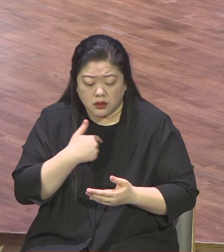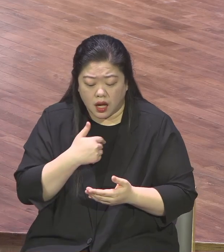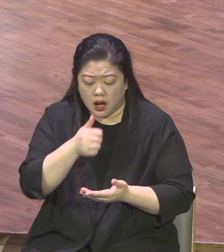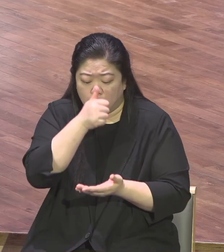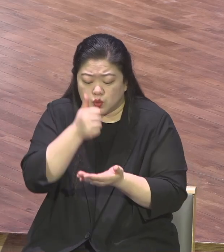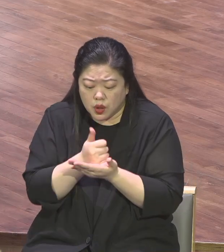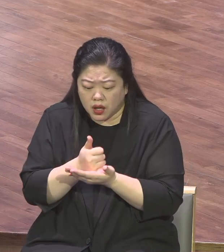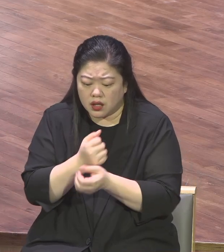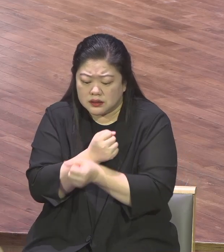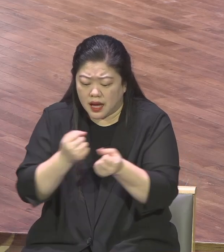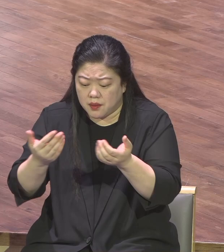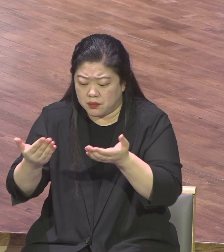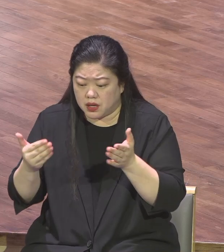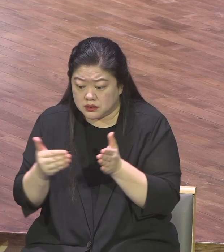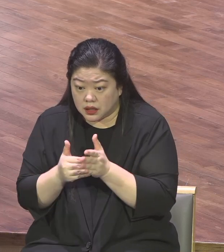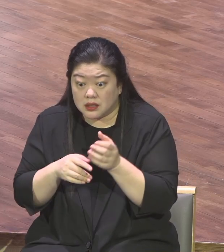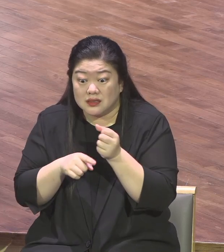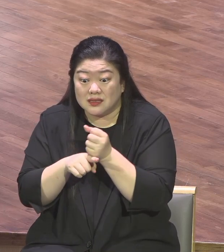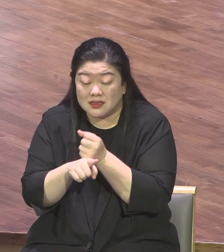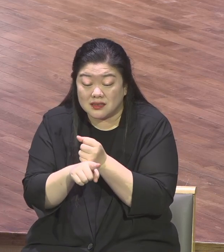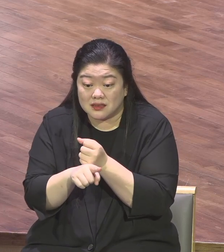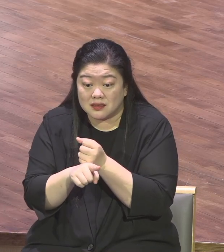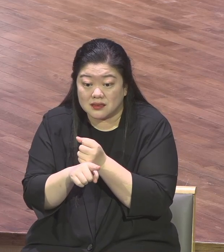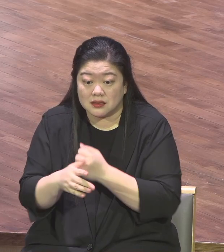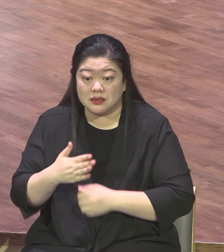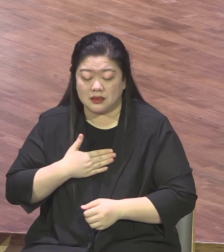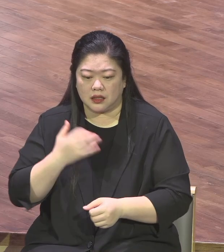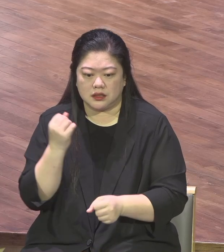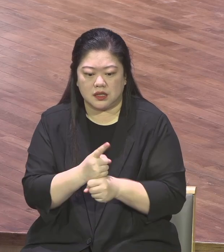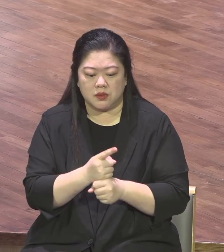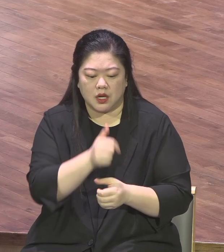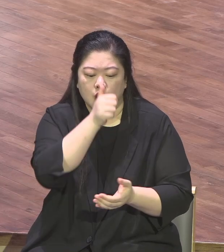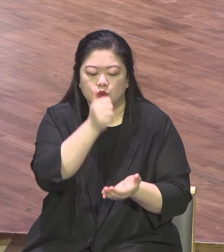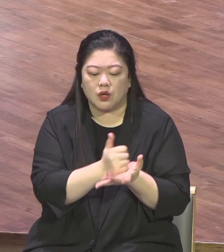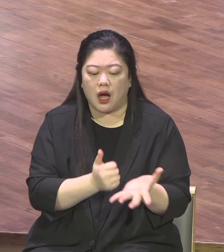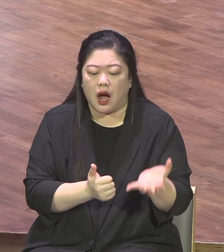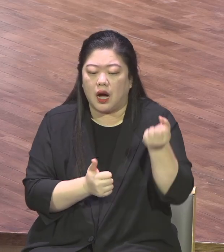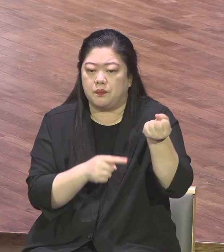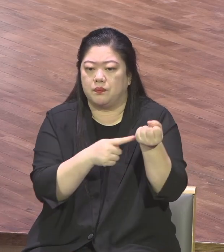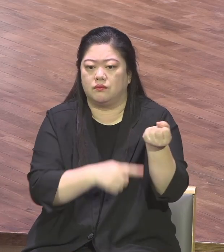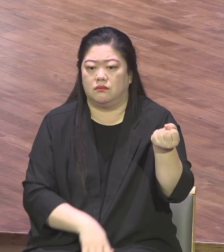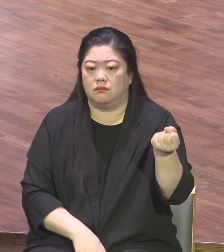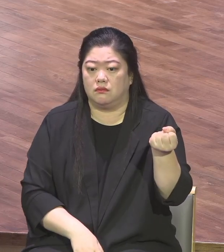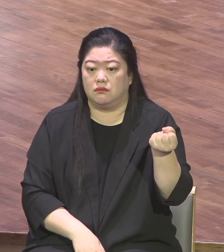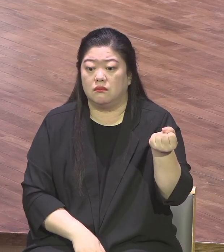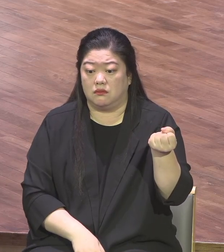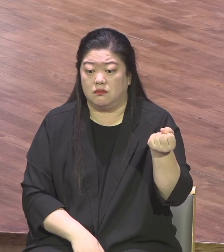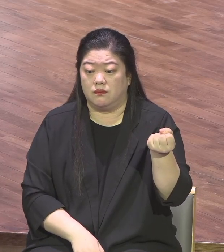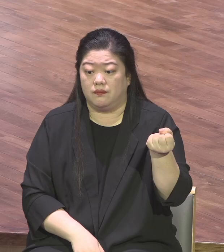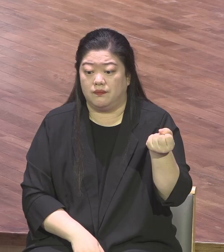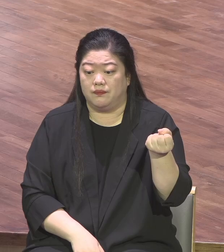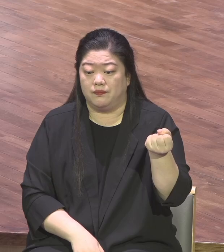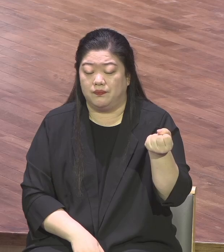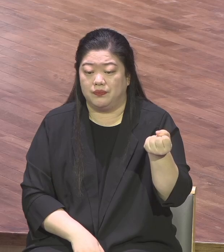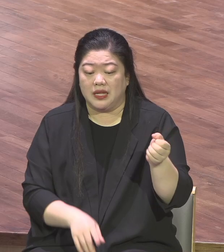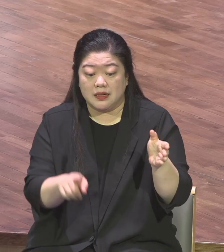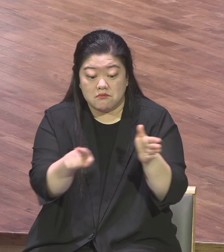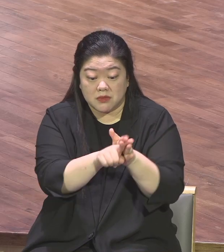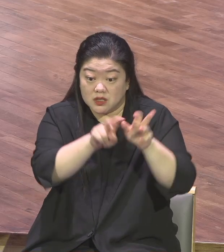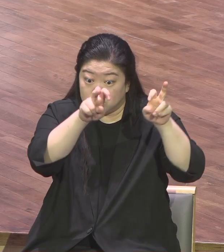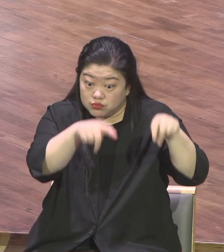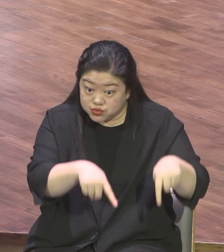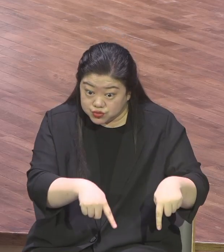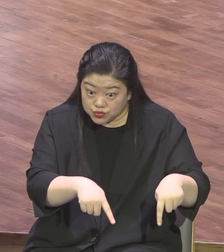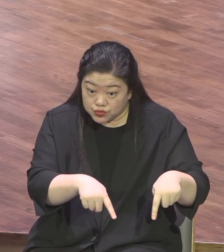있나 그렇게 거짓말하지만은 다 불신자들 신자들 다 죄인입니다. 죄의